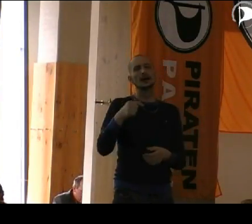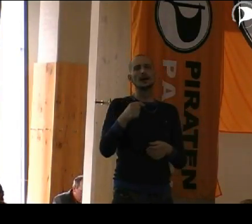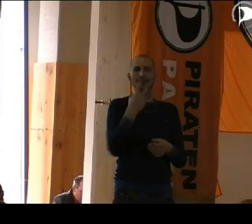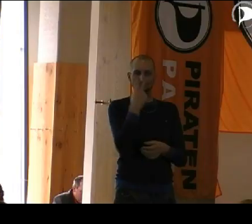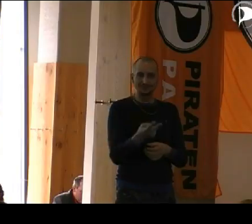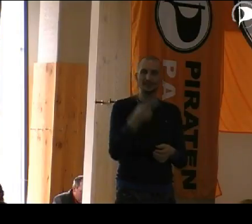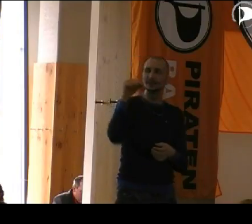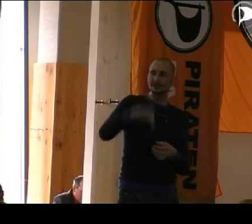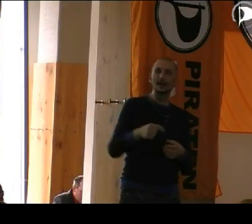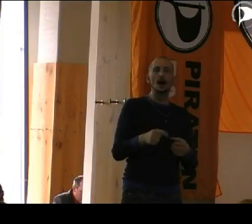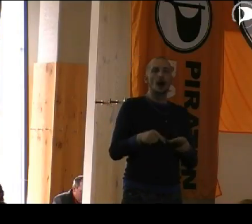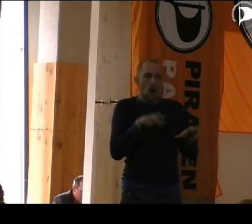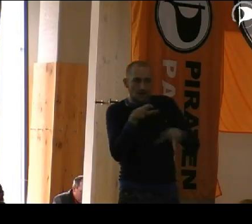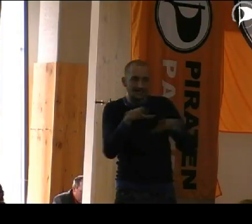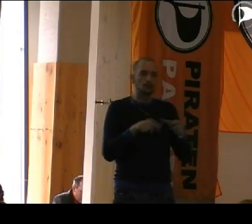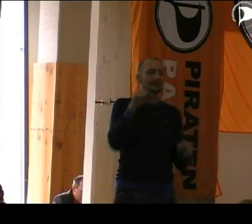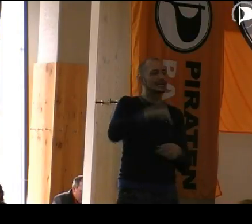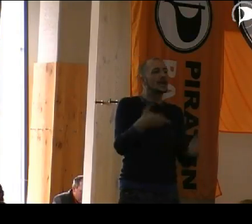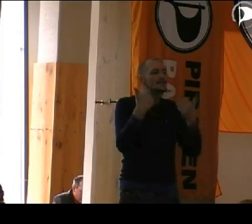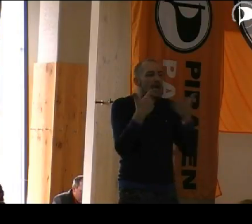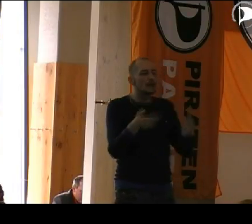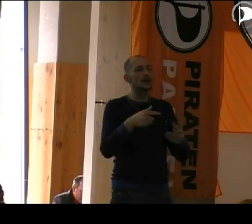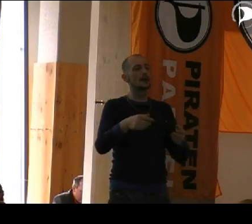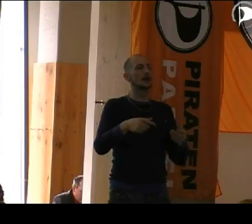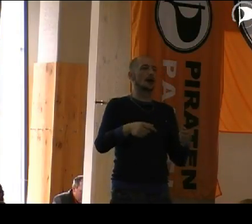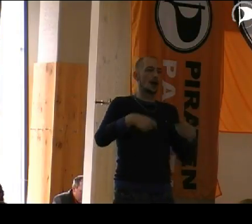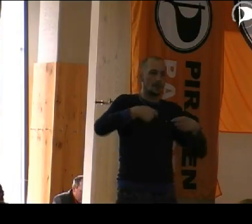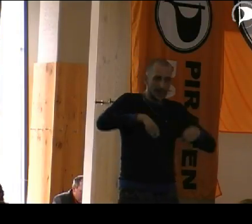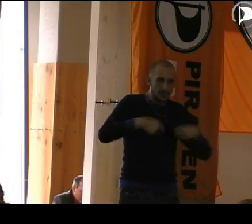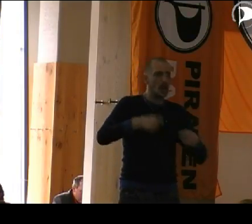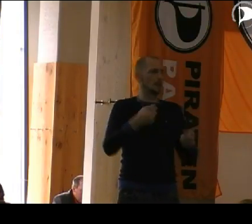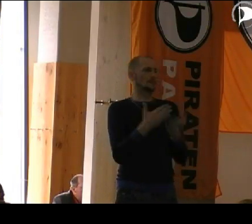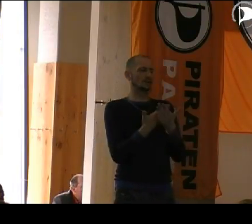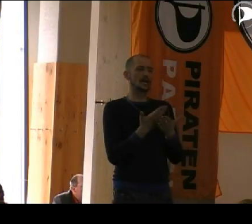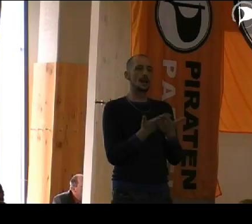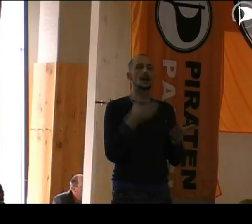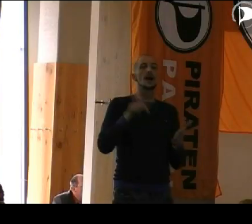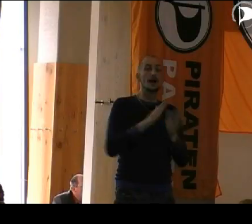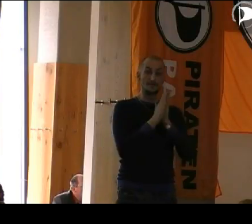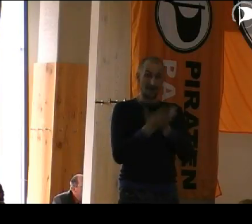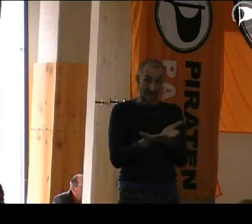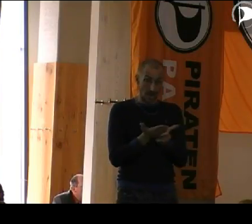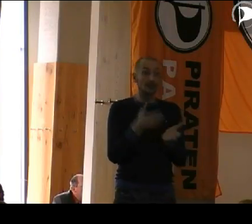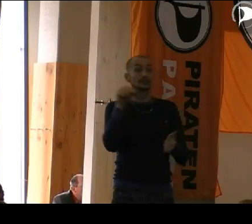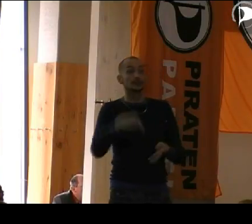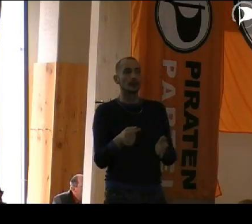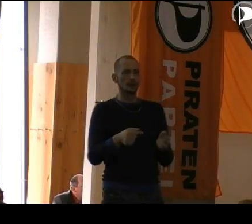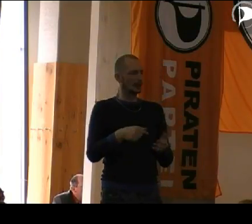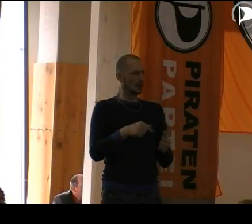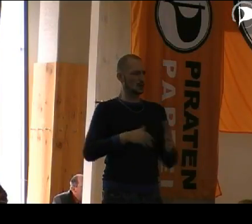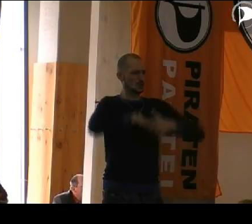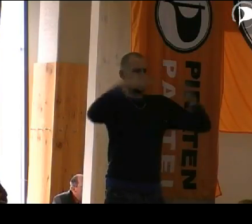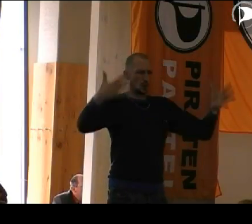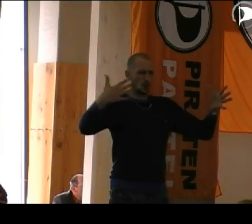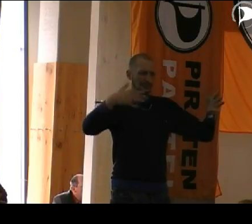organisiert werden ob das werfen material ist ob das auch flyer über den ich es nicht deshalb macht es keinen sinn die hier großen brocken oder braucht die